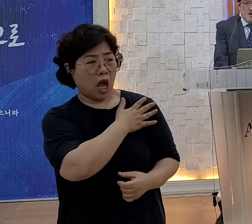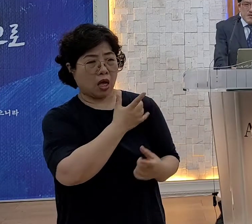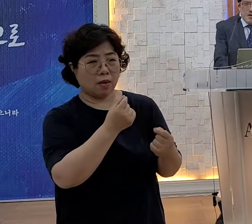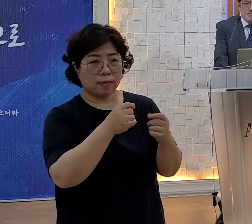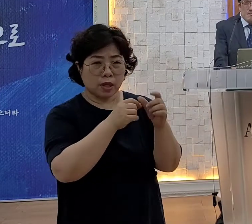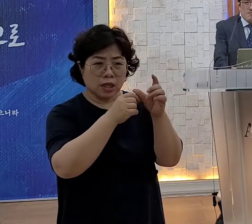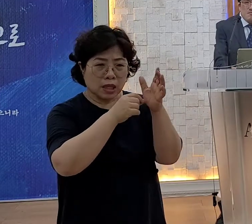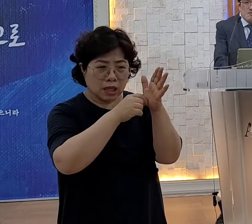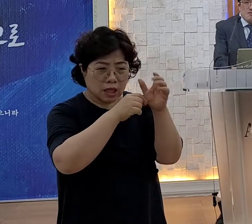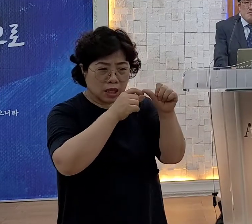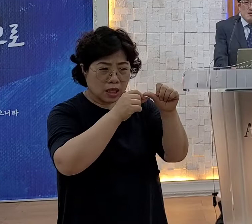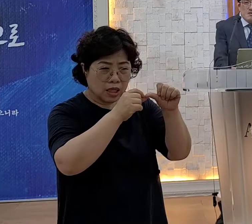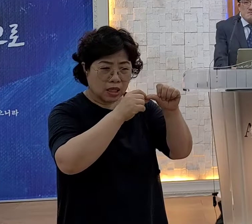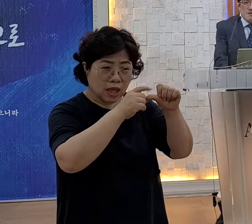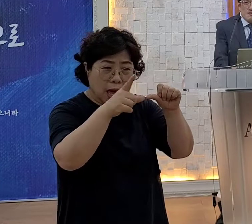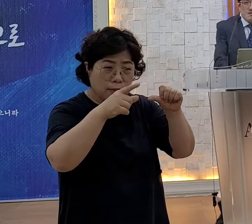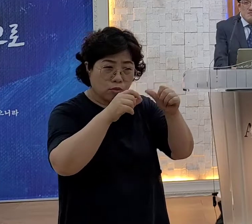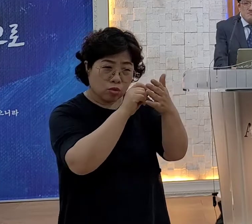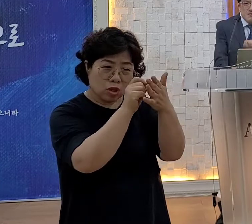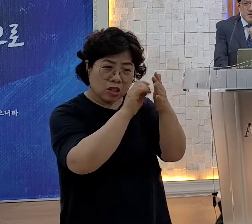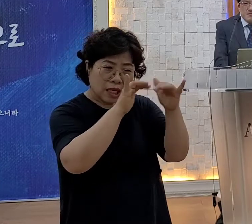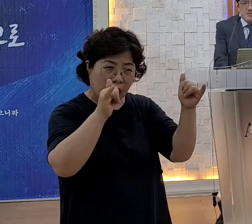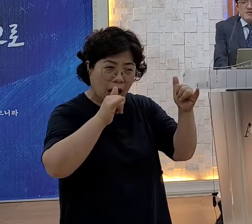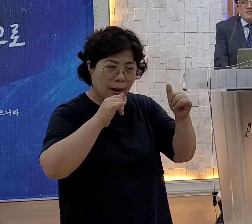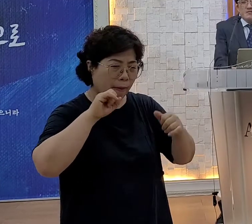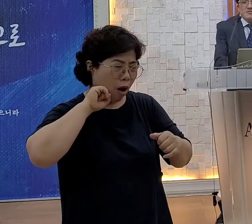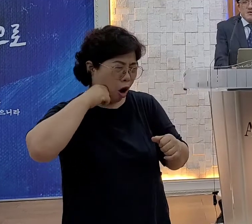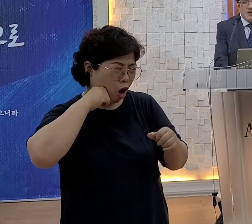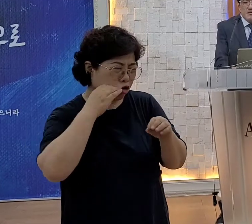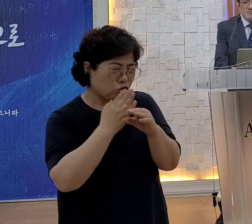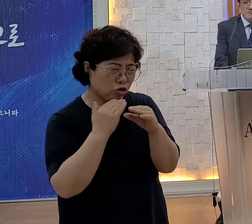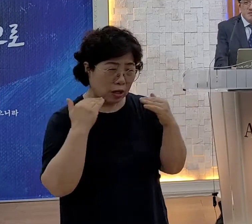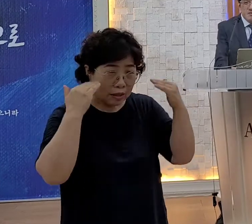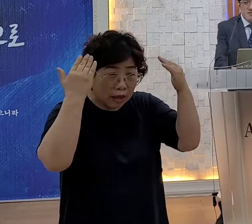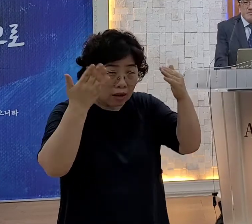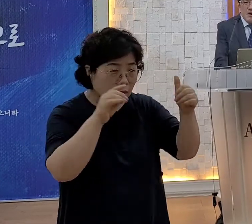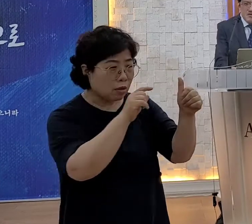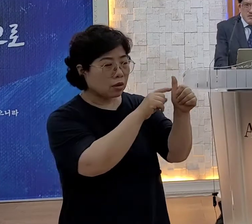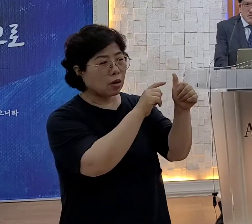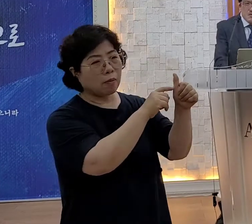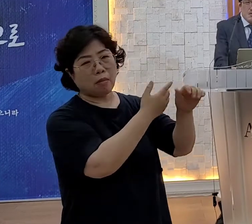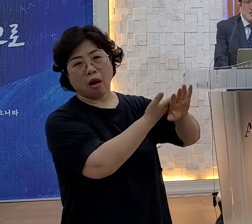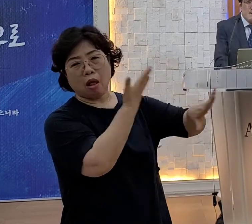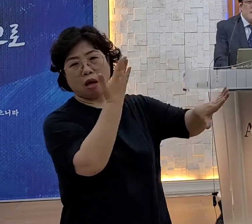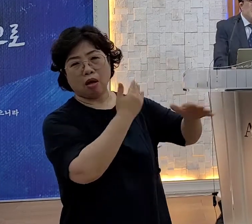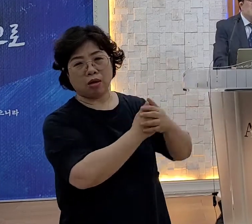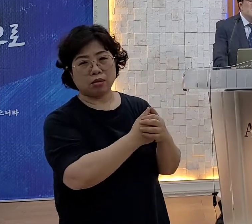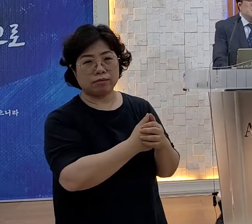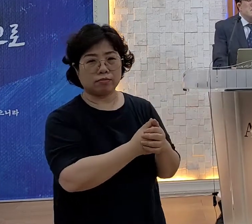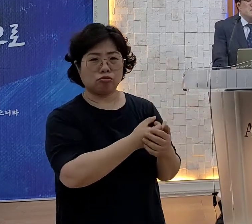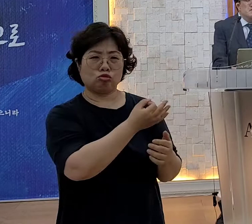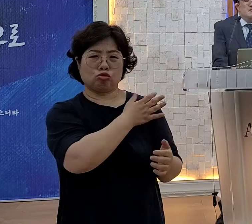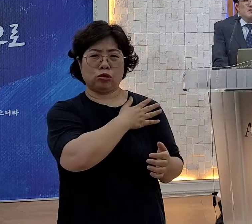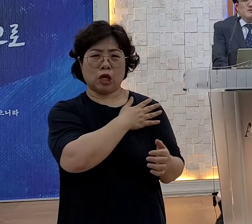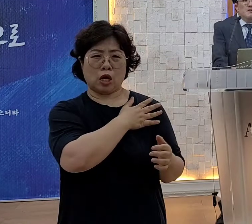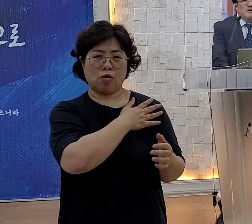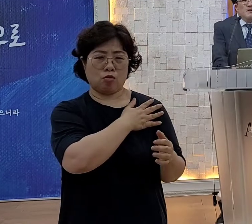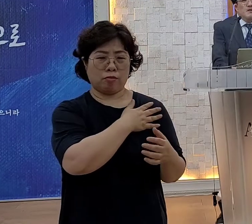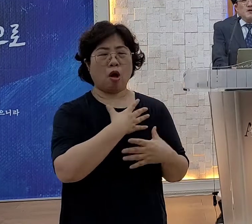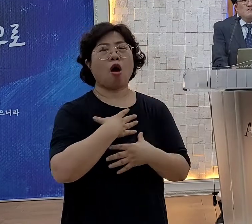보면 가난하고 어려운 환경에서 유명한 작가가 된 분들이 참 많이 있는데 이